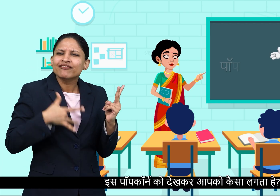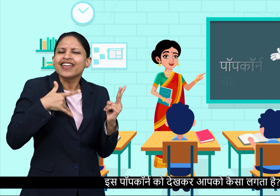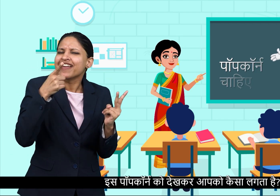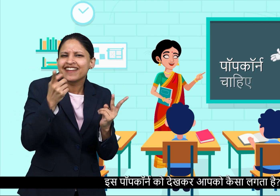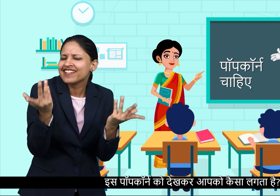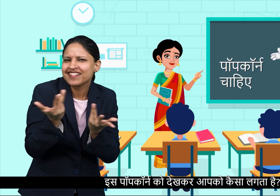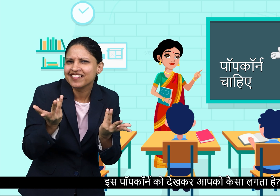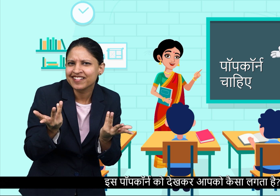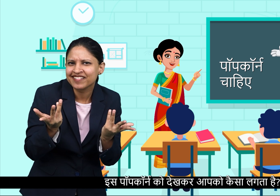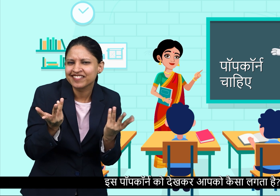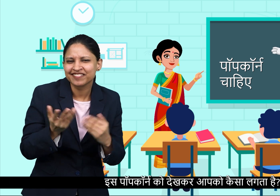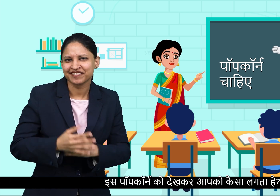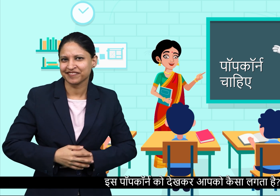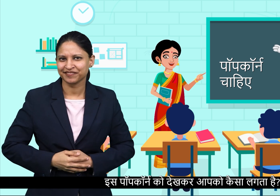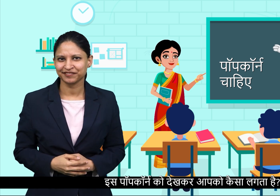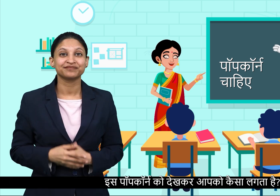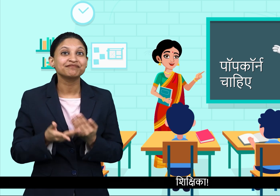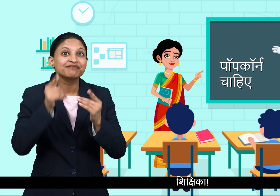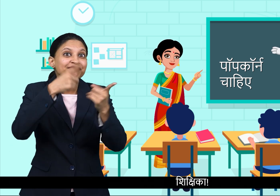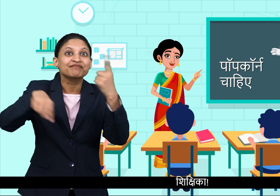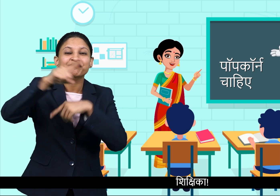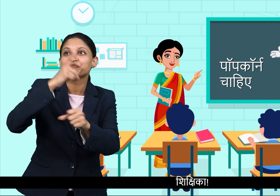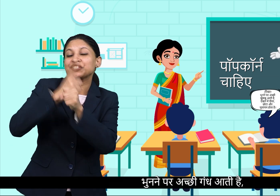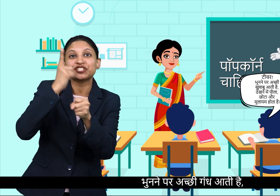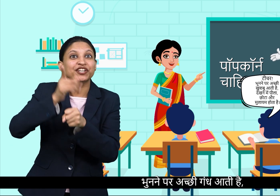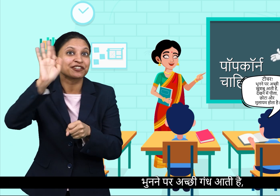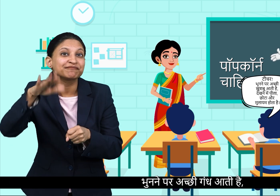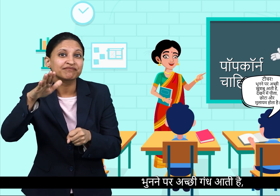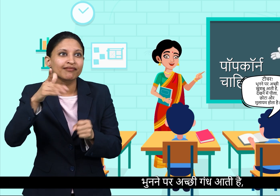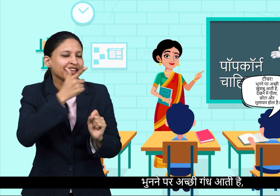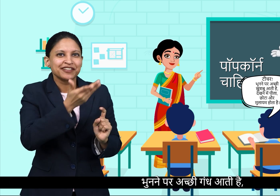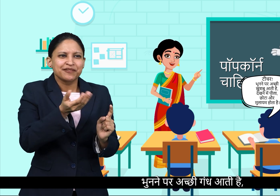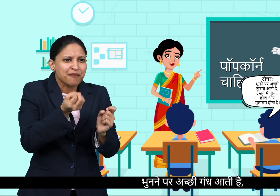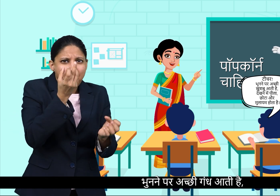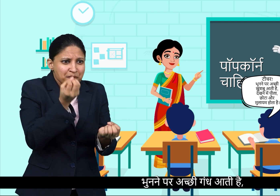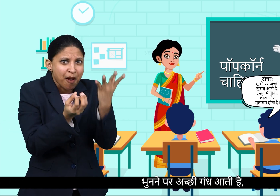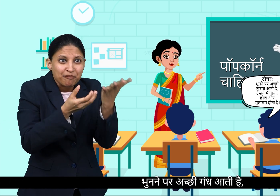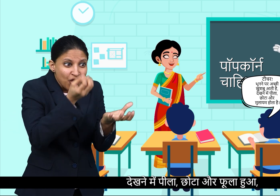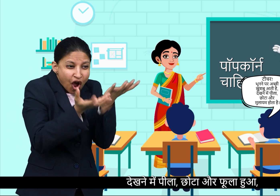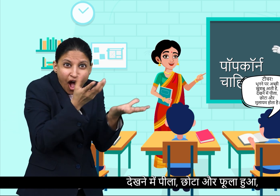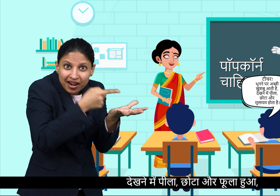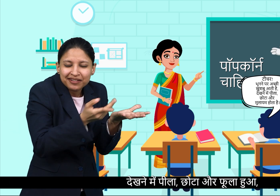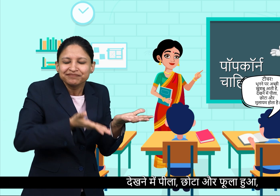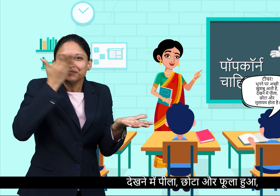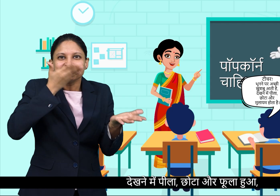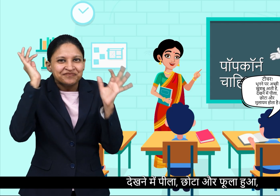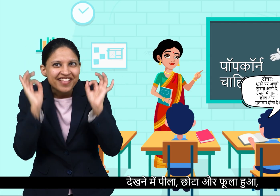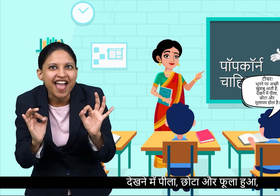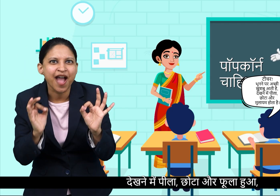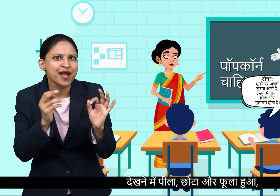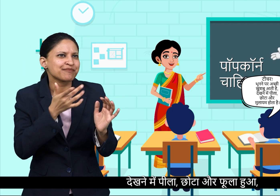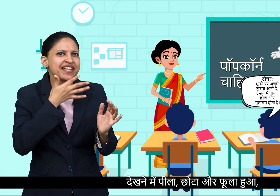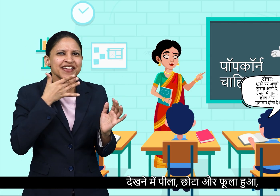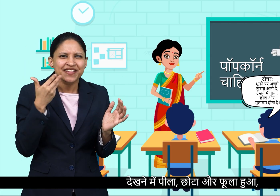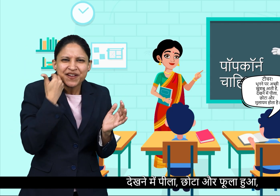इस पॉपकॉर्न को देखकर आपको कैसा लगता है? शिक्षिका, भुनने पर अच्छी गंध आती है। देखने में पीला,